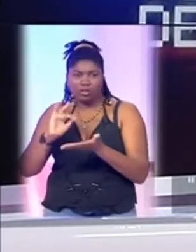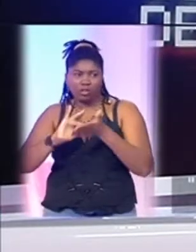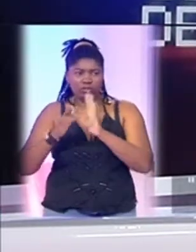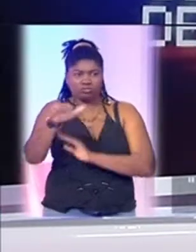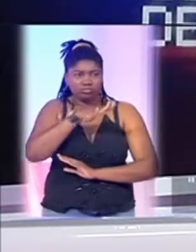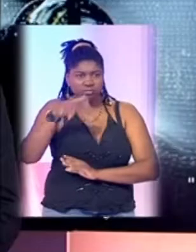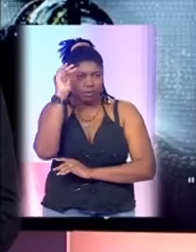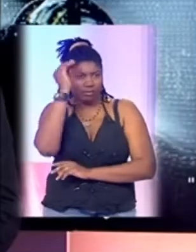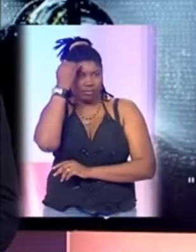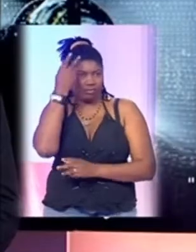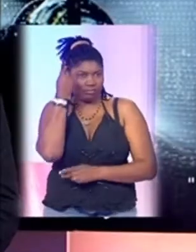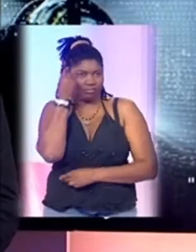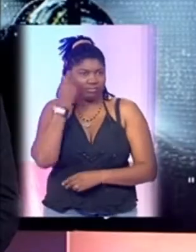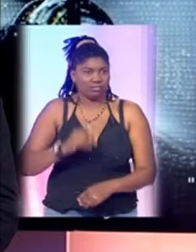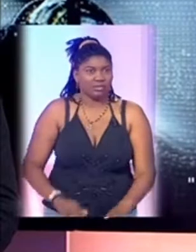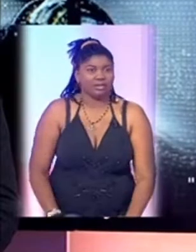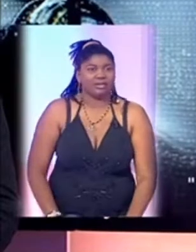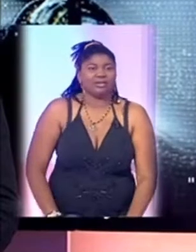comprenne?